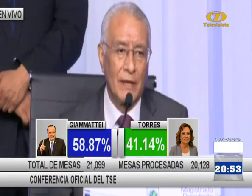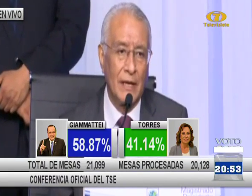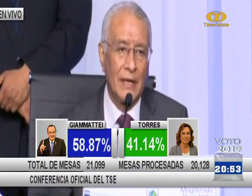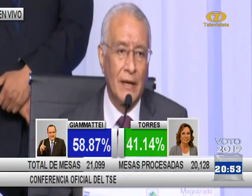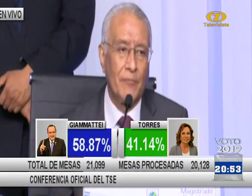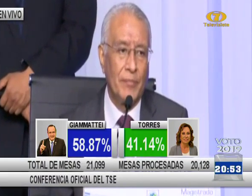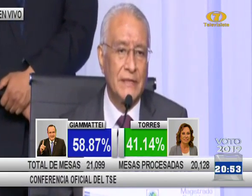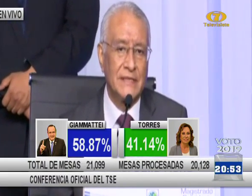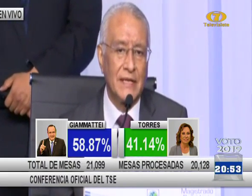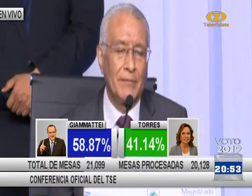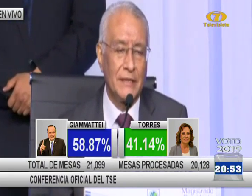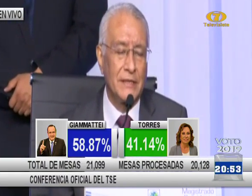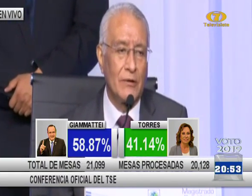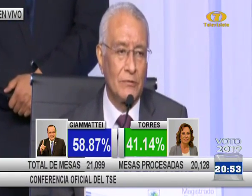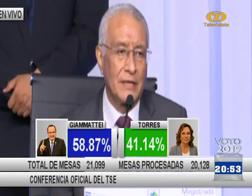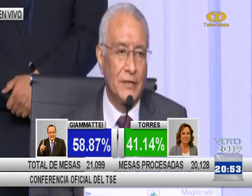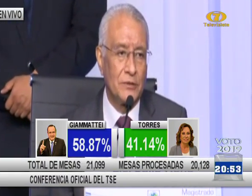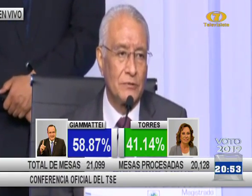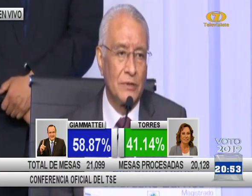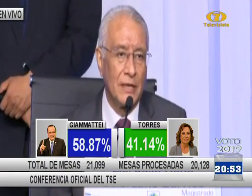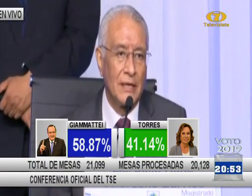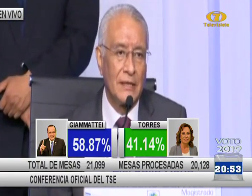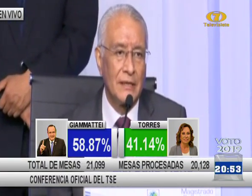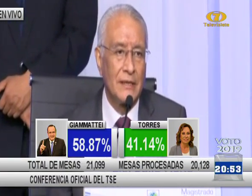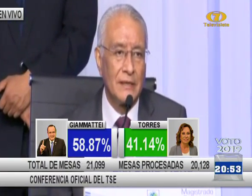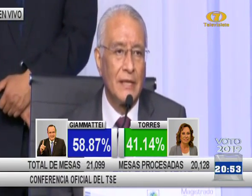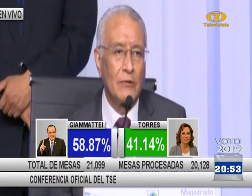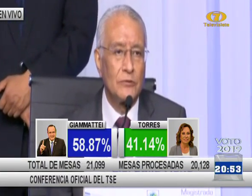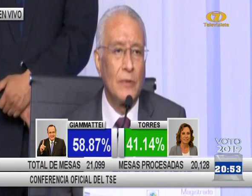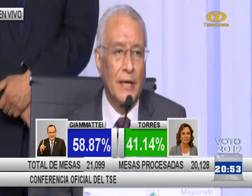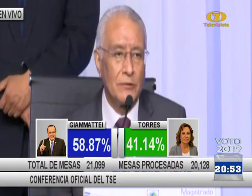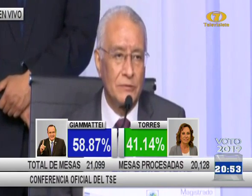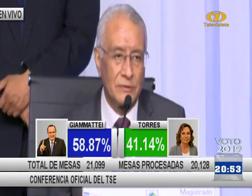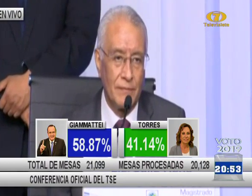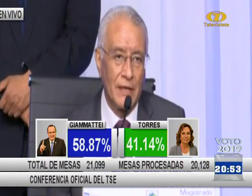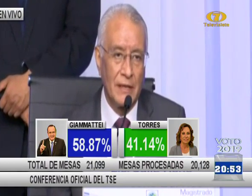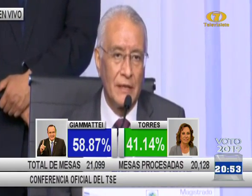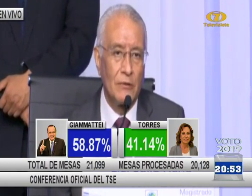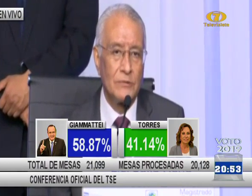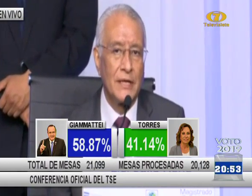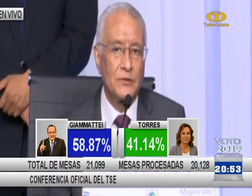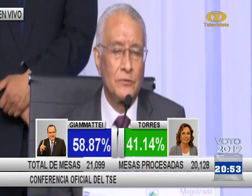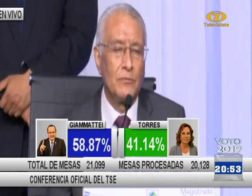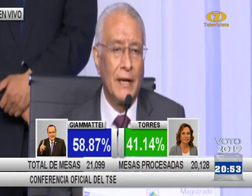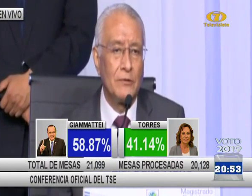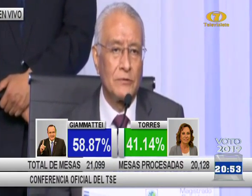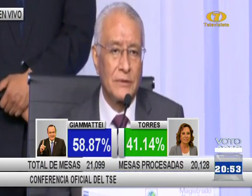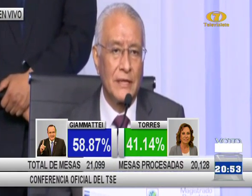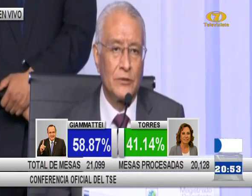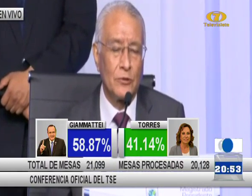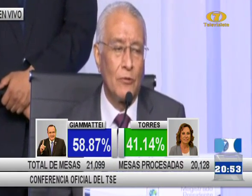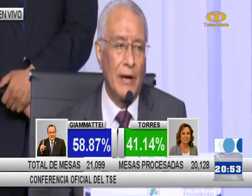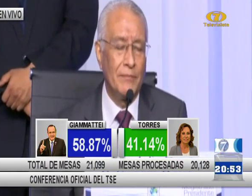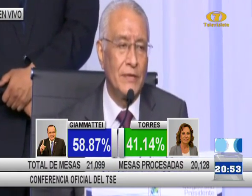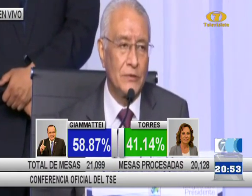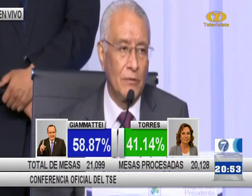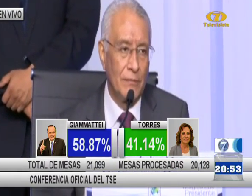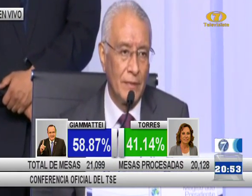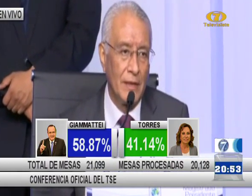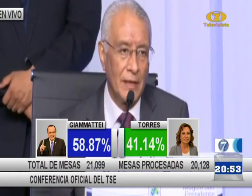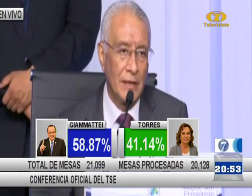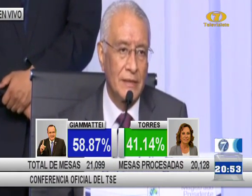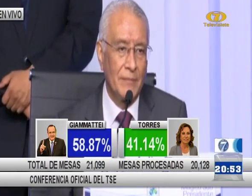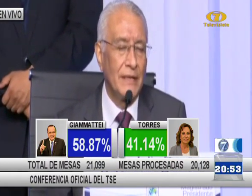salvaguardando precisamente los derechos de los ciudadanos, los derechos humanos en todo